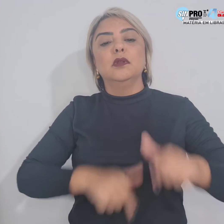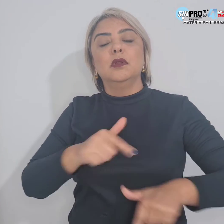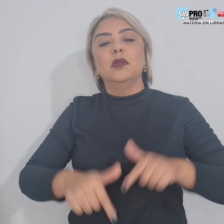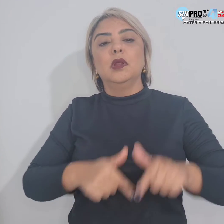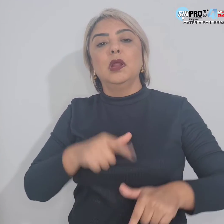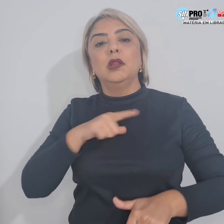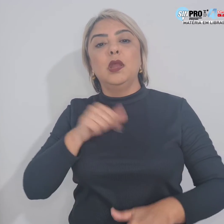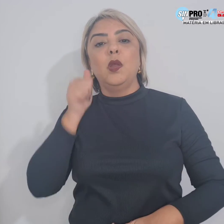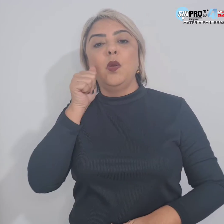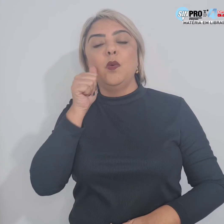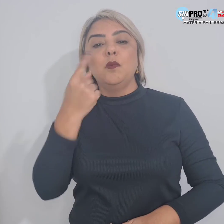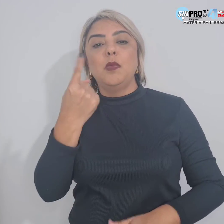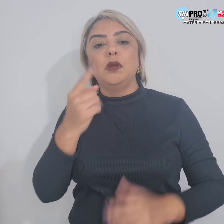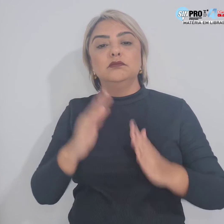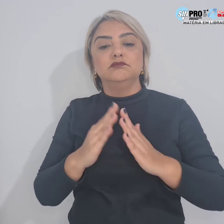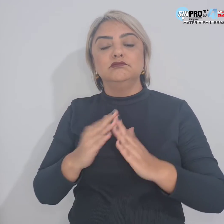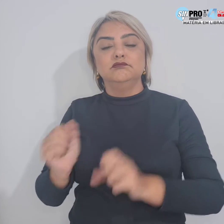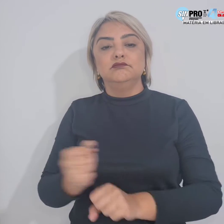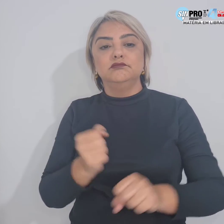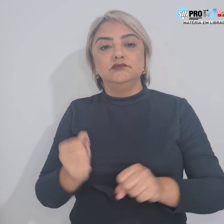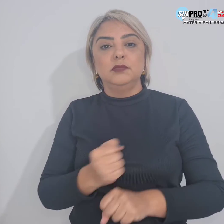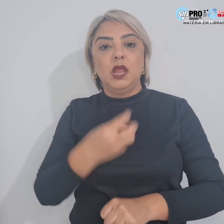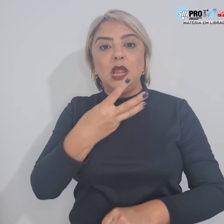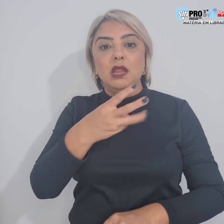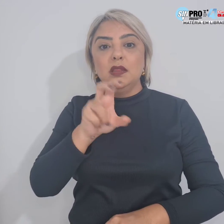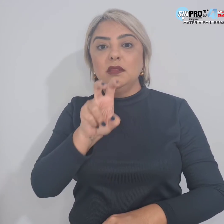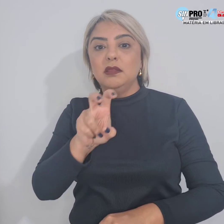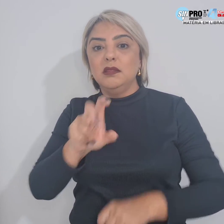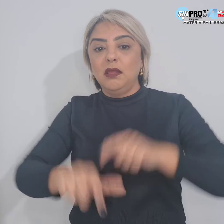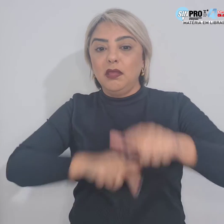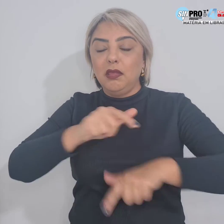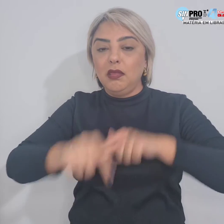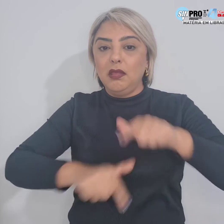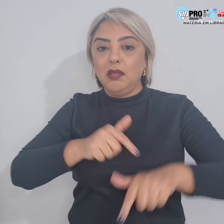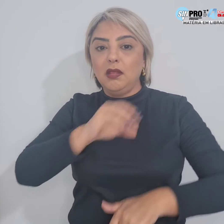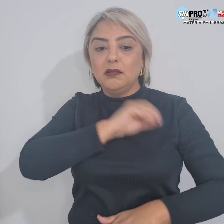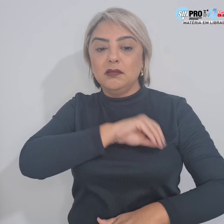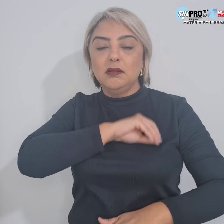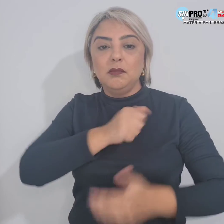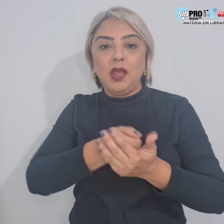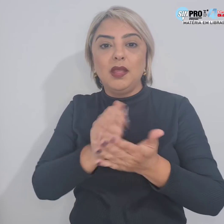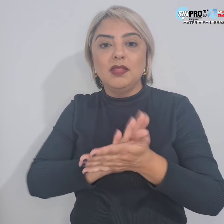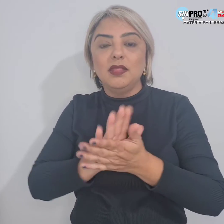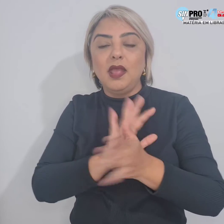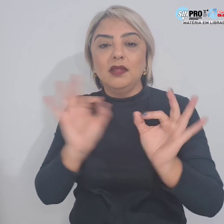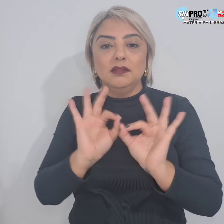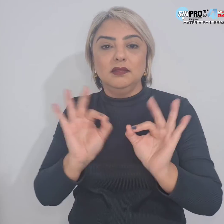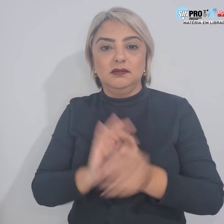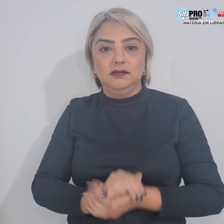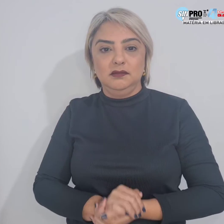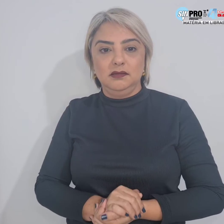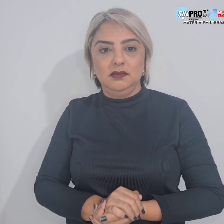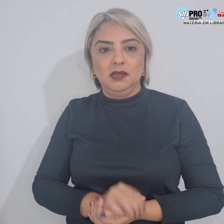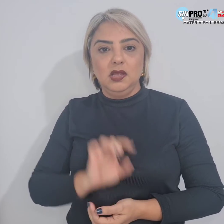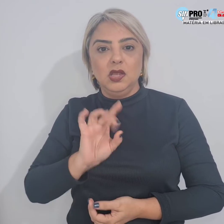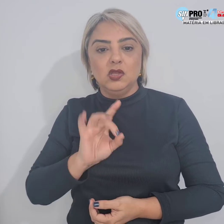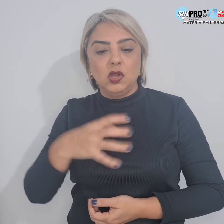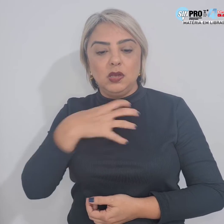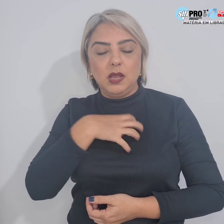por manter uma empregada doméstica trabalhando por 35 anos sem remuneração. Só na Bahia,